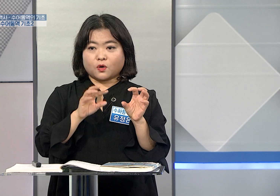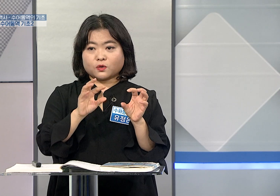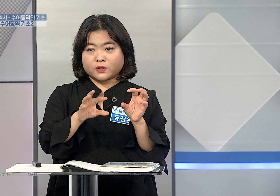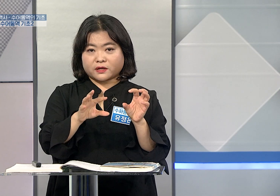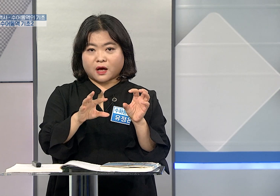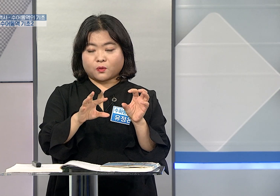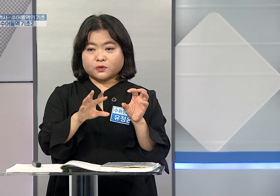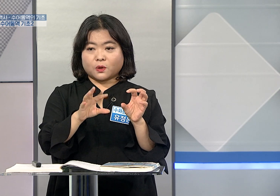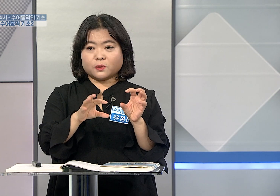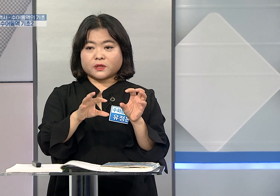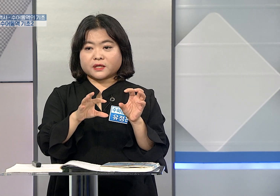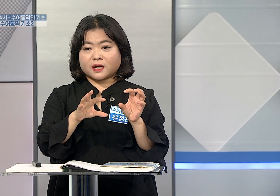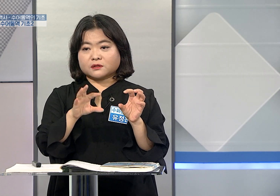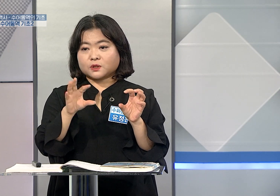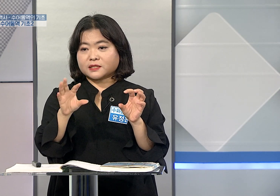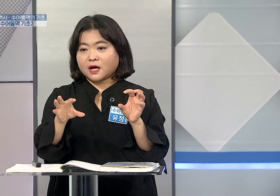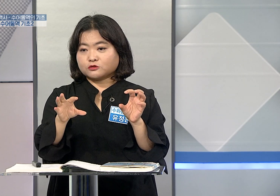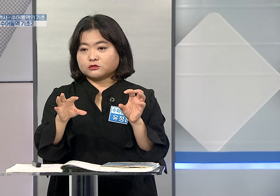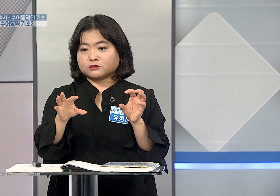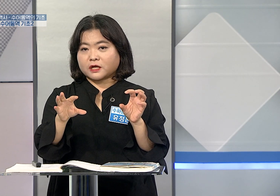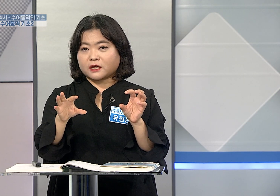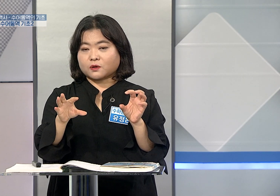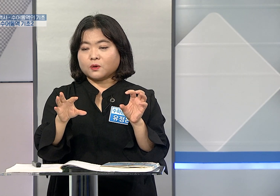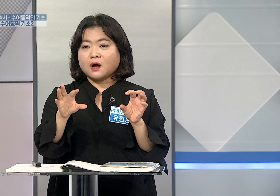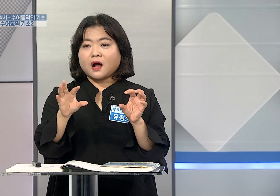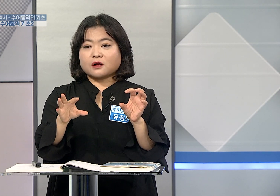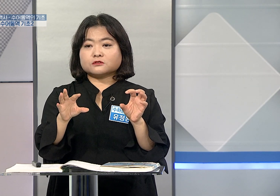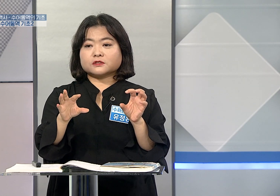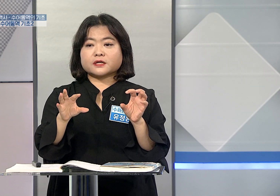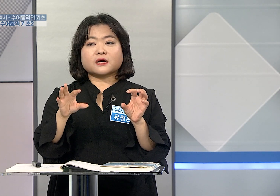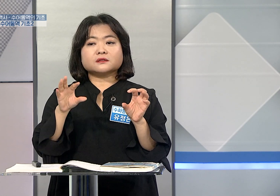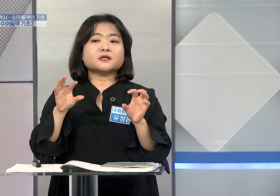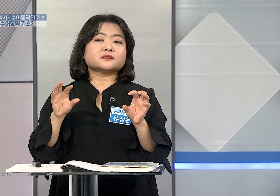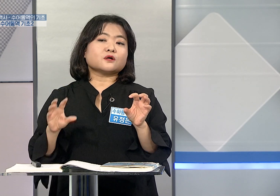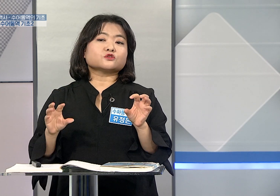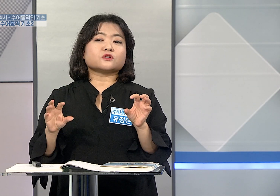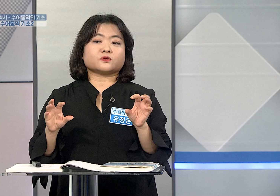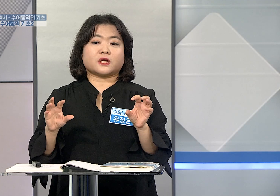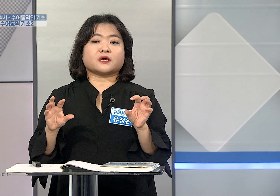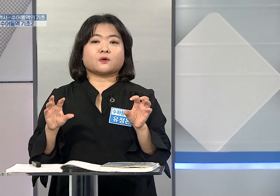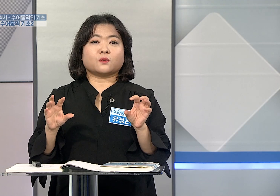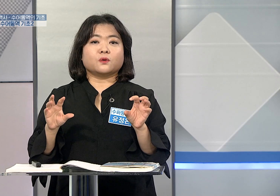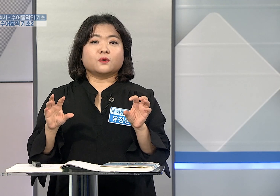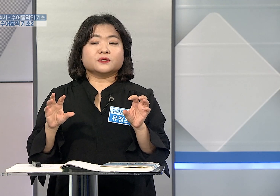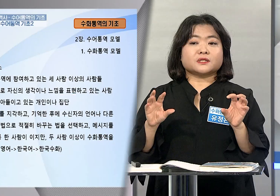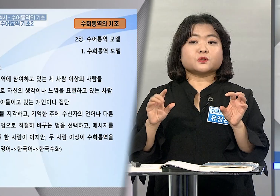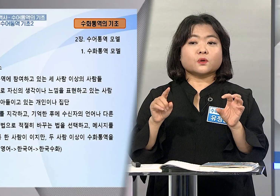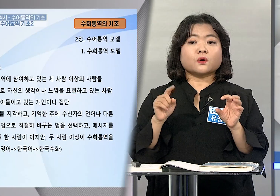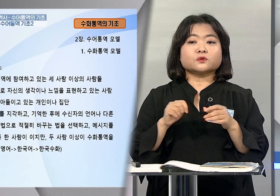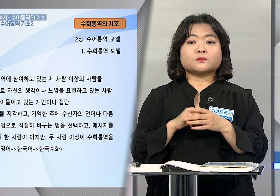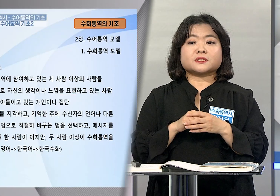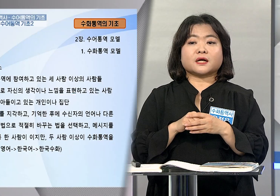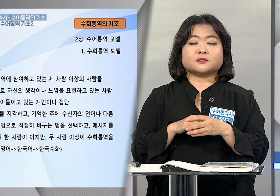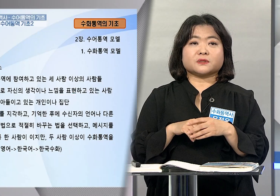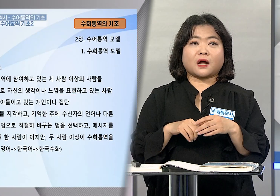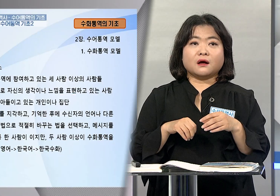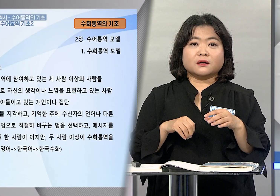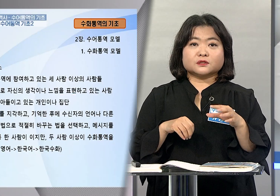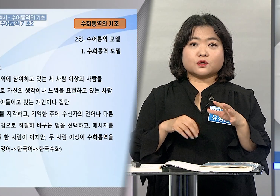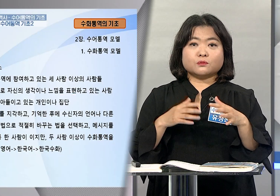영어로 얘기하고 영어로 얘기한 걸 다시 한국어로 얘기하고 한국어 얘기한 걸 다시 한국 수화로 얘기하고 자, 저 경우도 마찬가지입니다. 그렇죠?